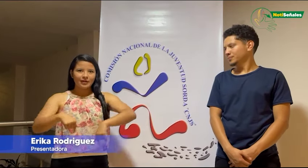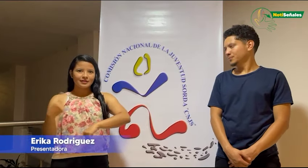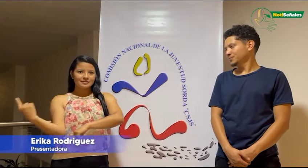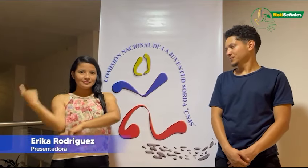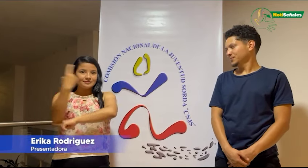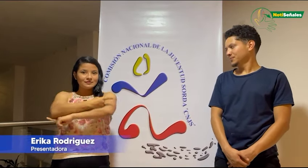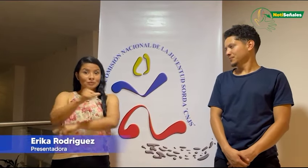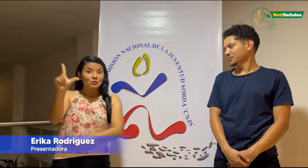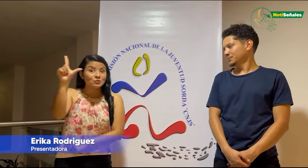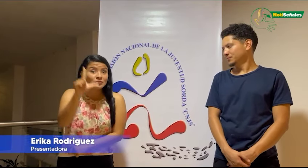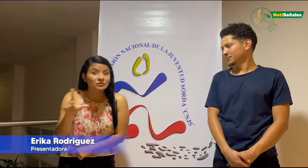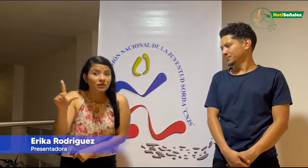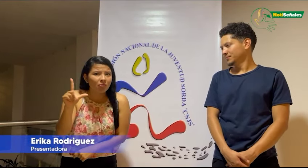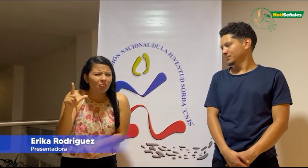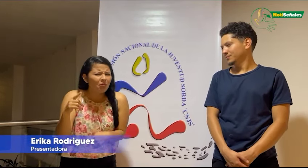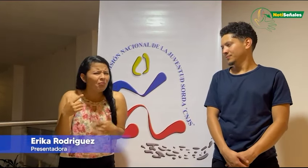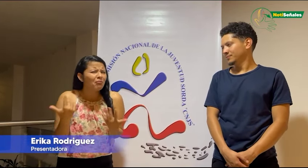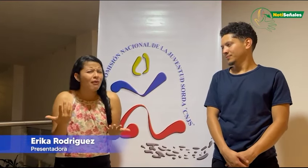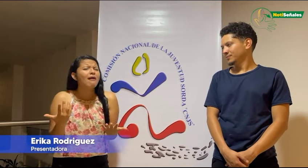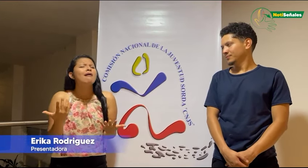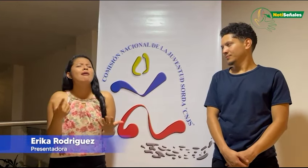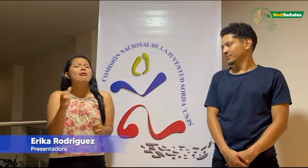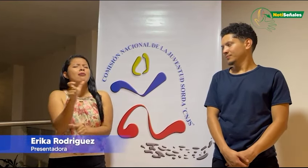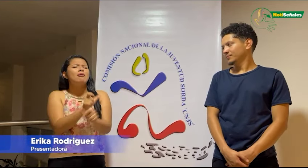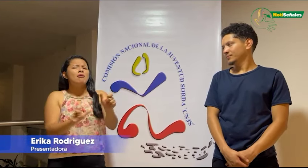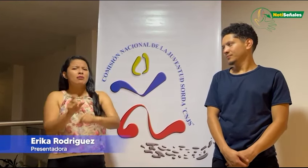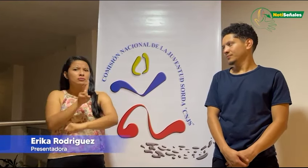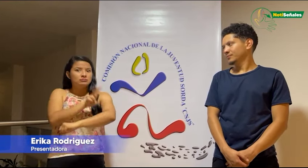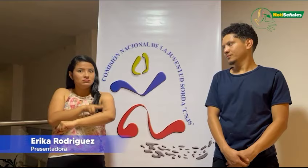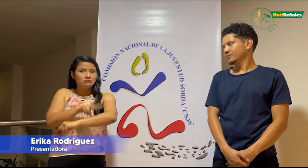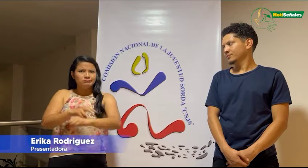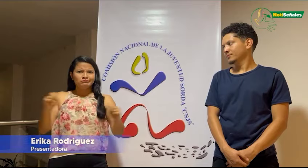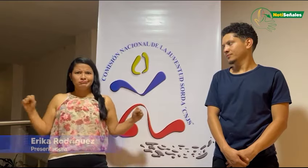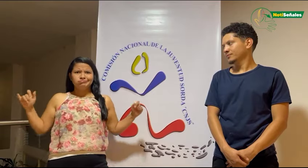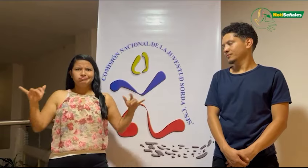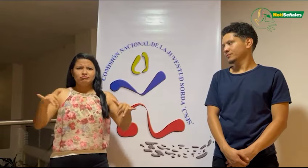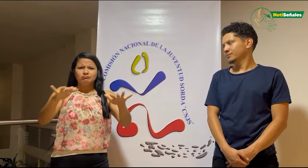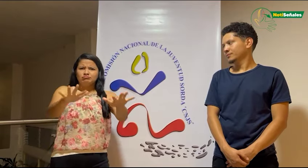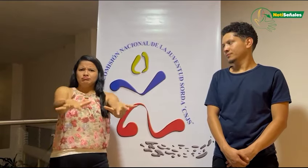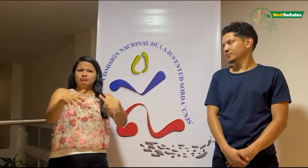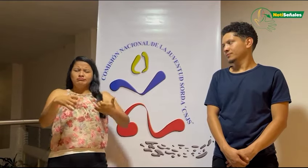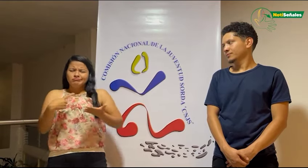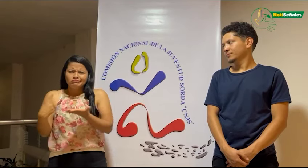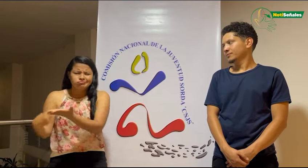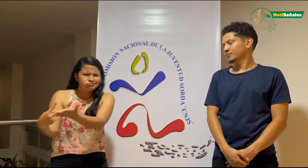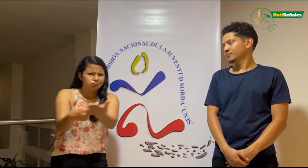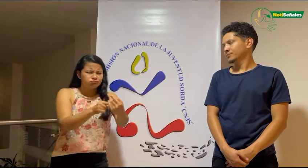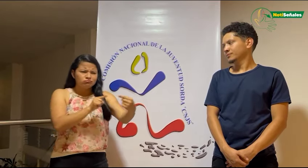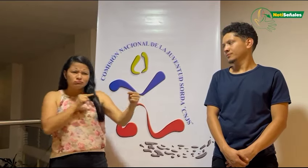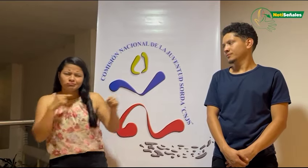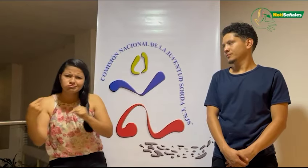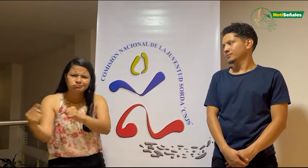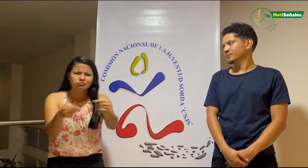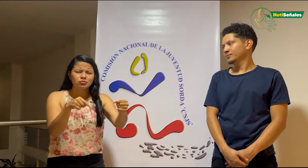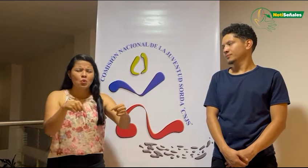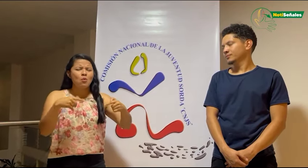hoy lunes estuvimos aquí en la asamblea de delegados la cual abarcó todo el día y la que en estos